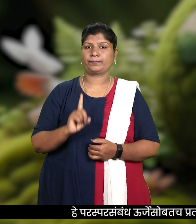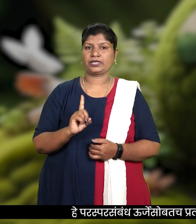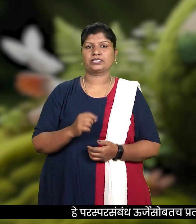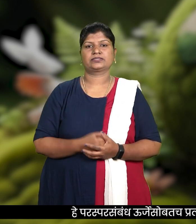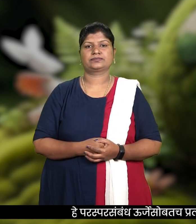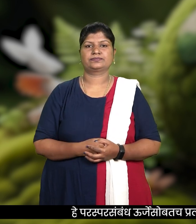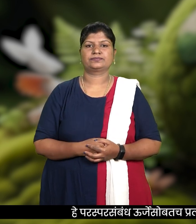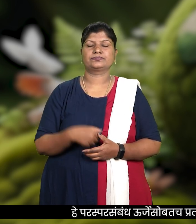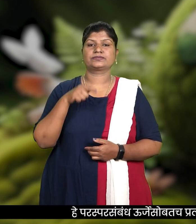दर्शवतात.